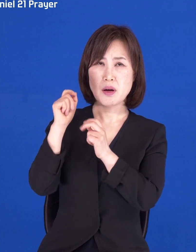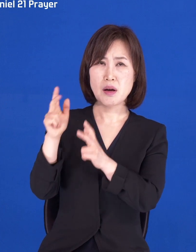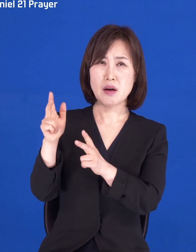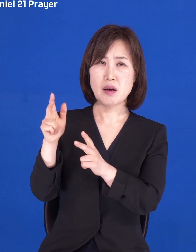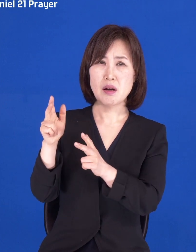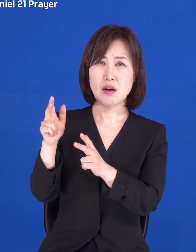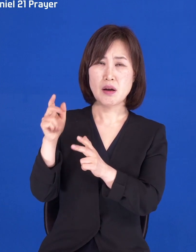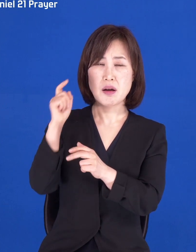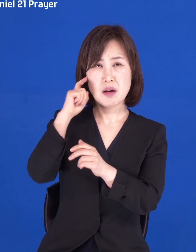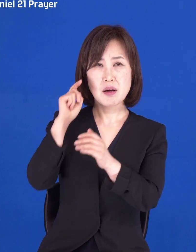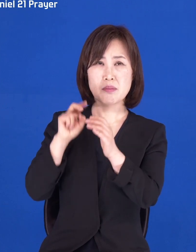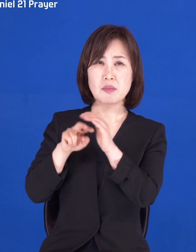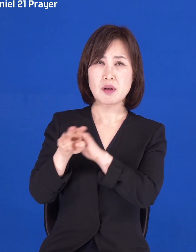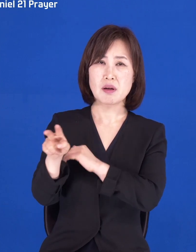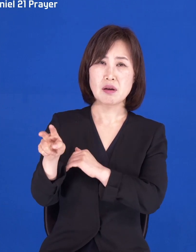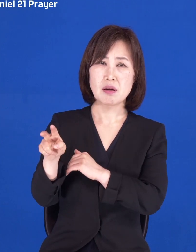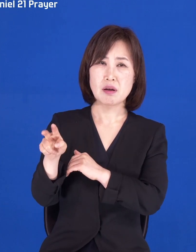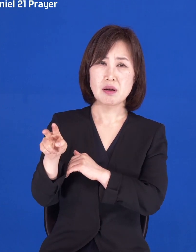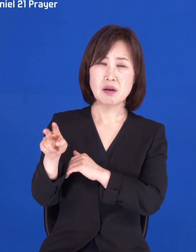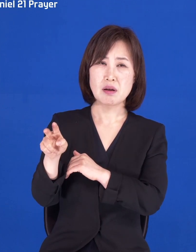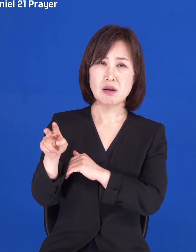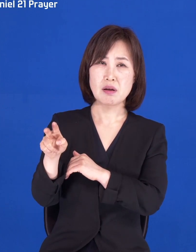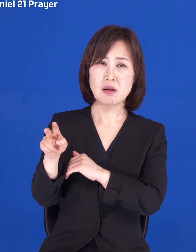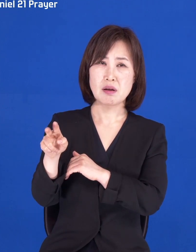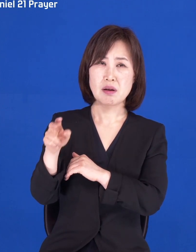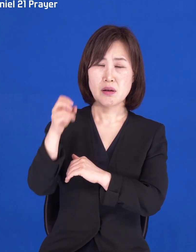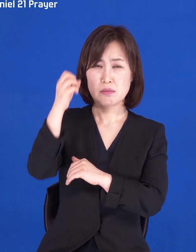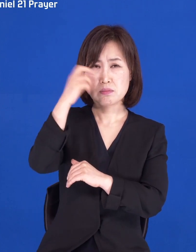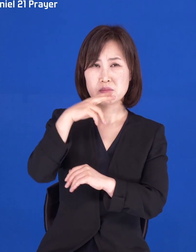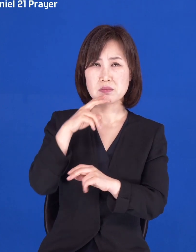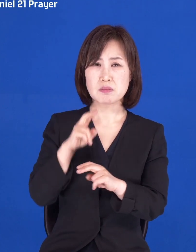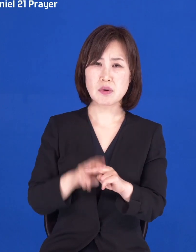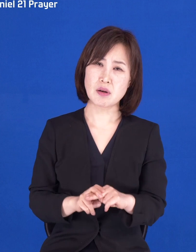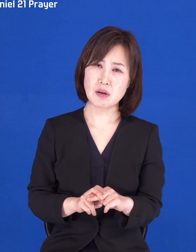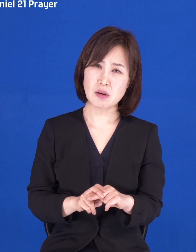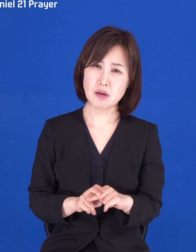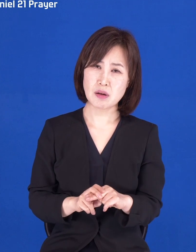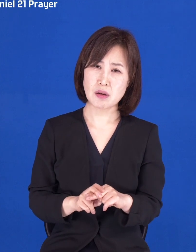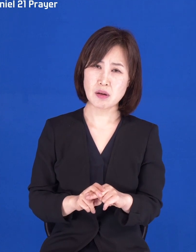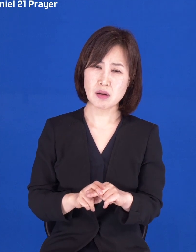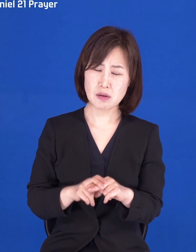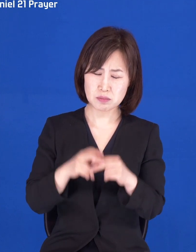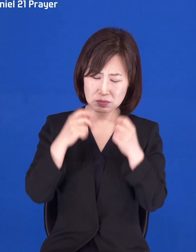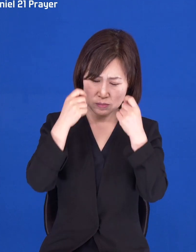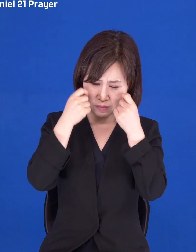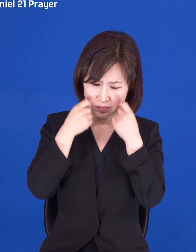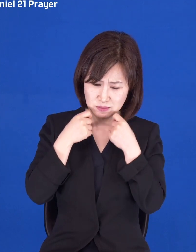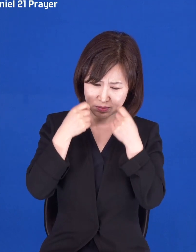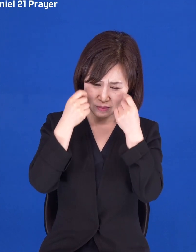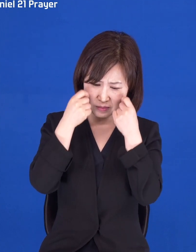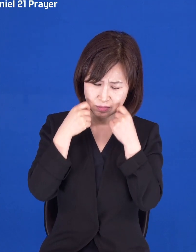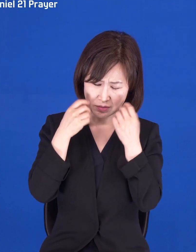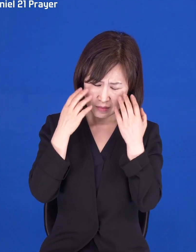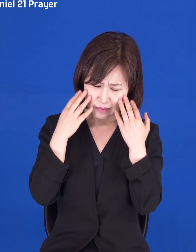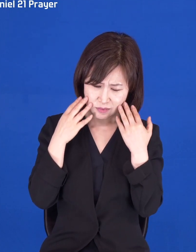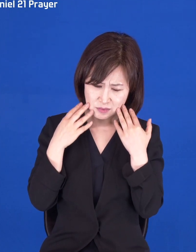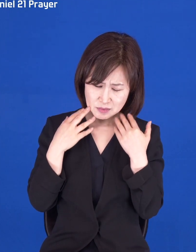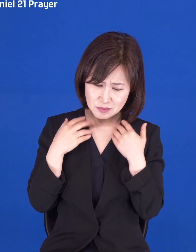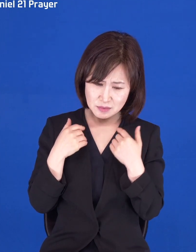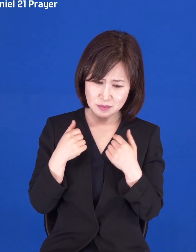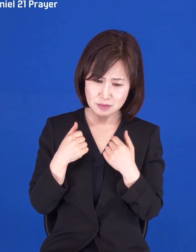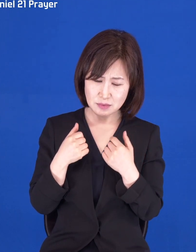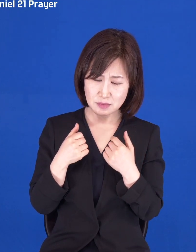생각이 나지 않았어요. 그냥 자리에 털썩 주저앉아 펑펑 울었습니다. 울다가